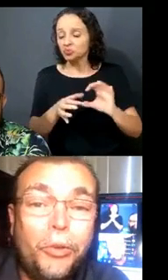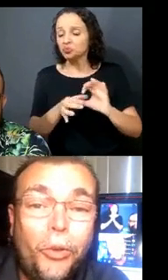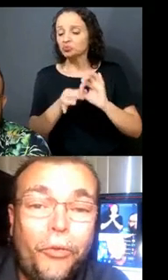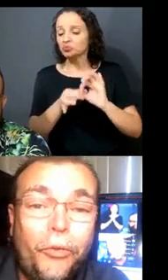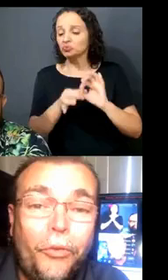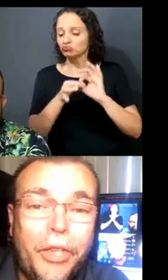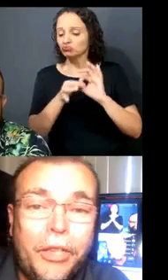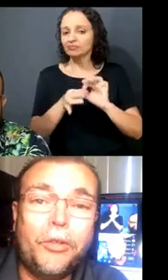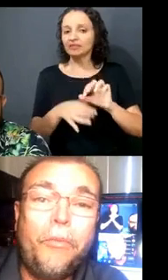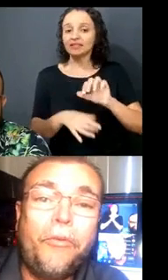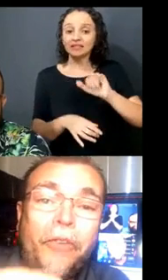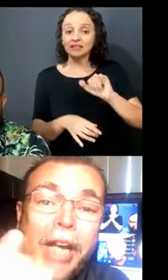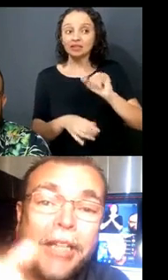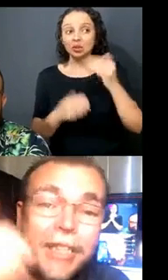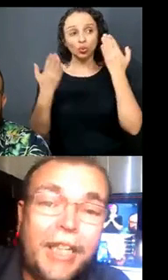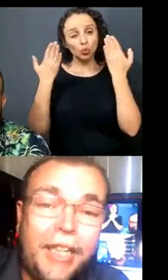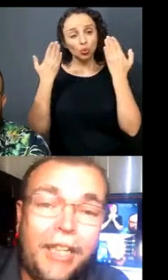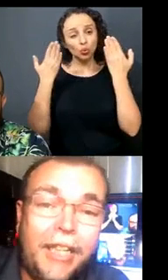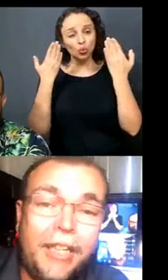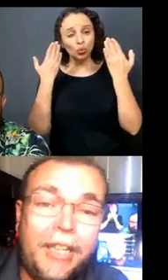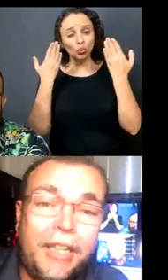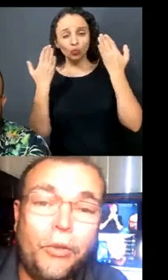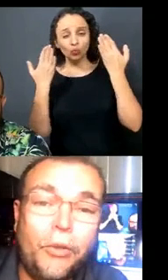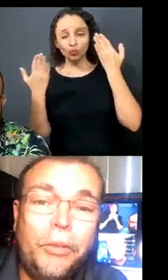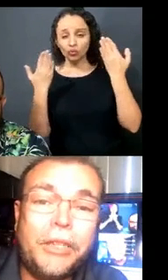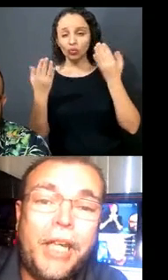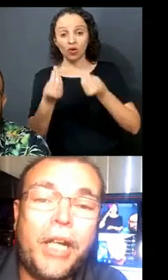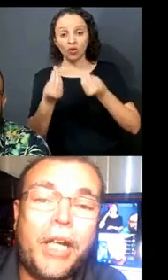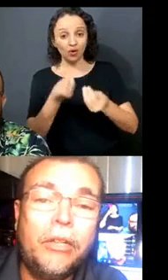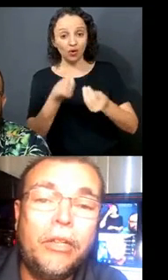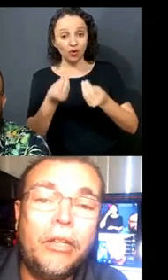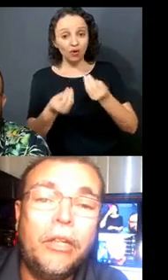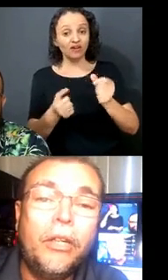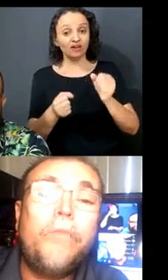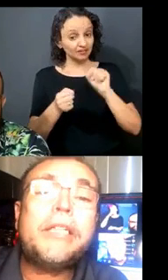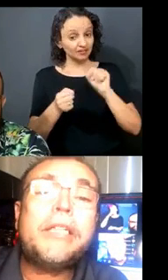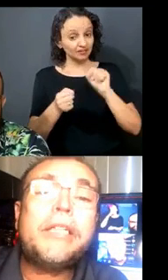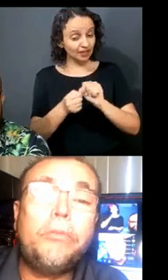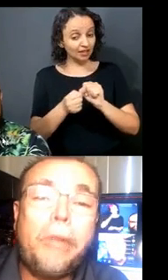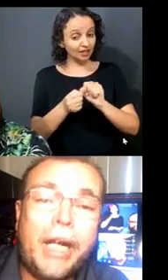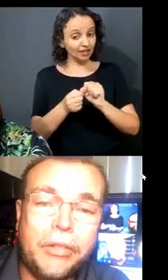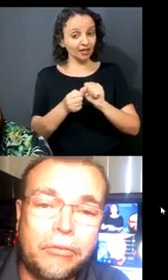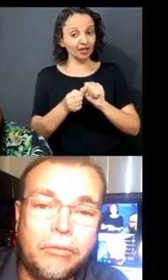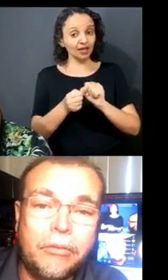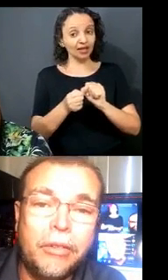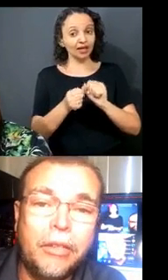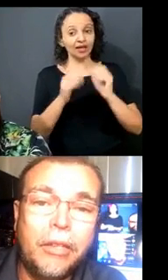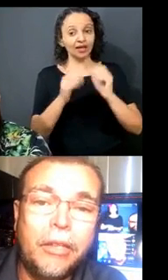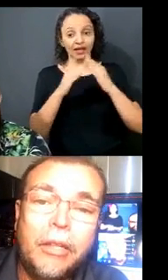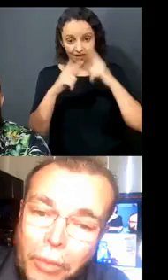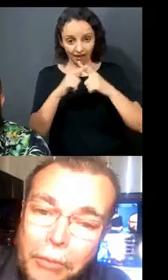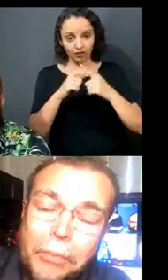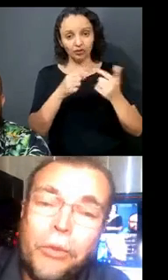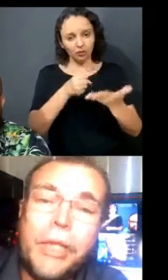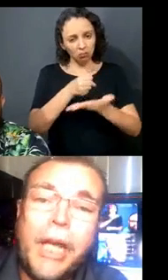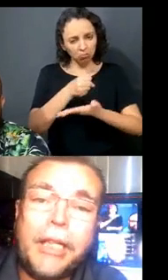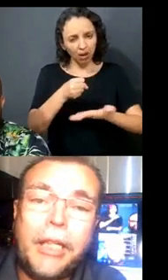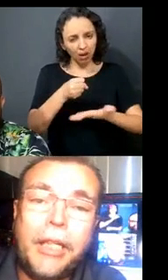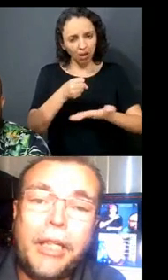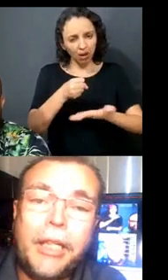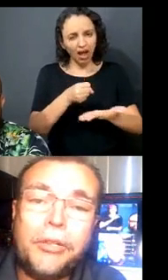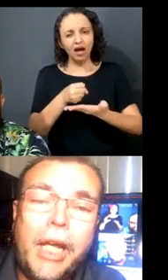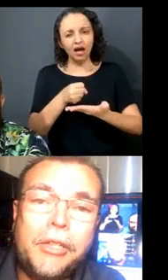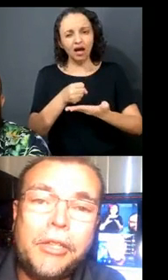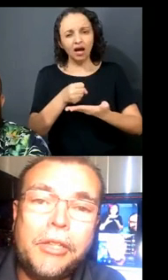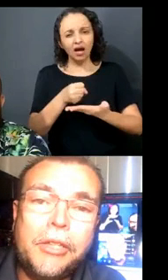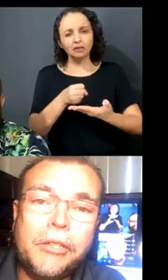tem dúvidas de como fazer o Ministério Digital começar do básico, pode me procurar nas